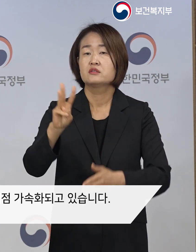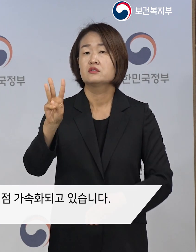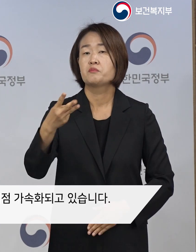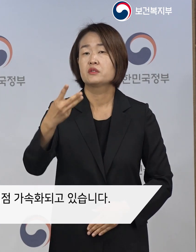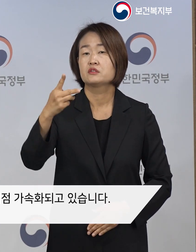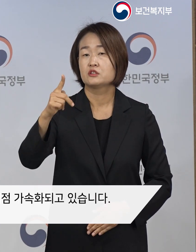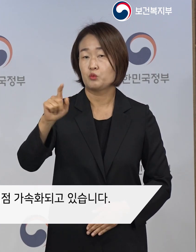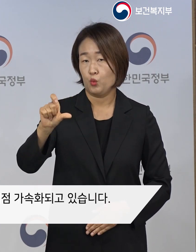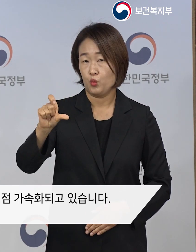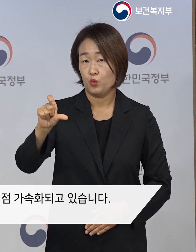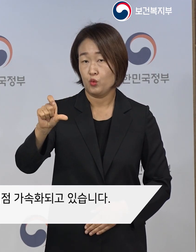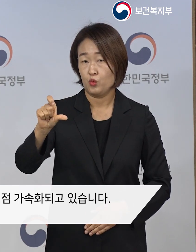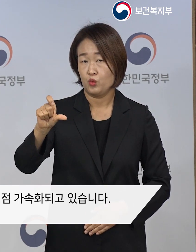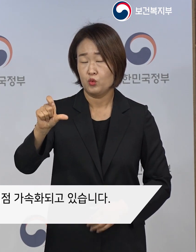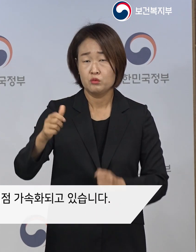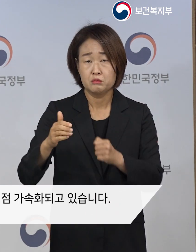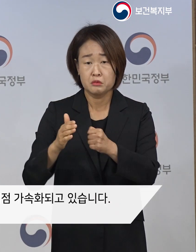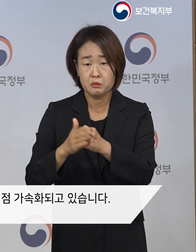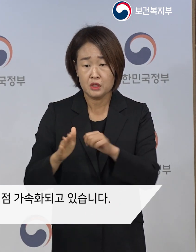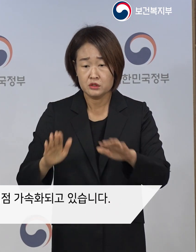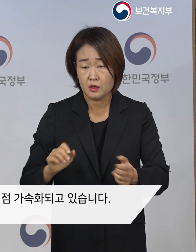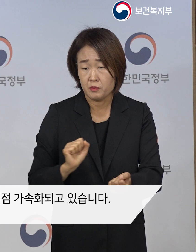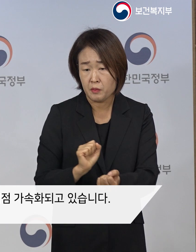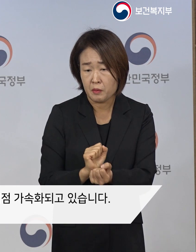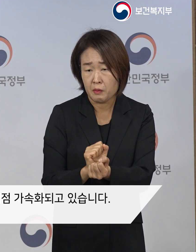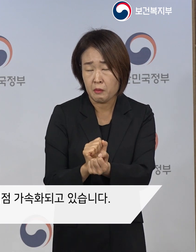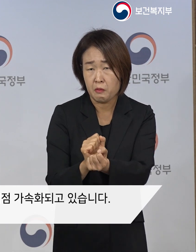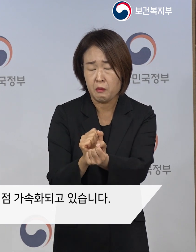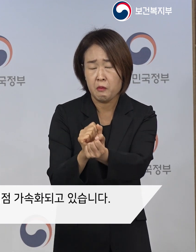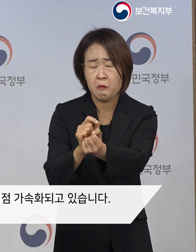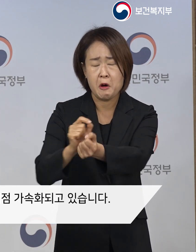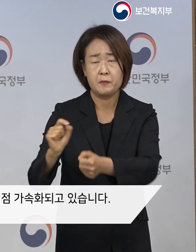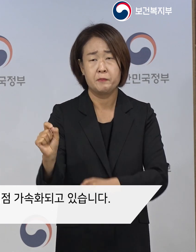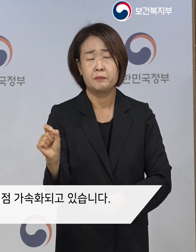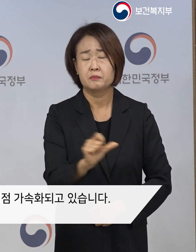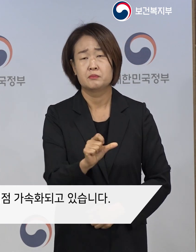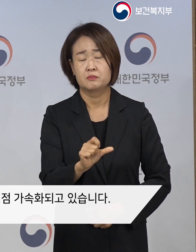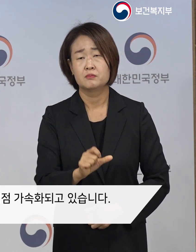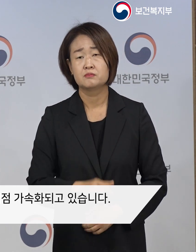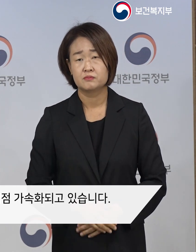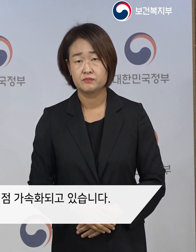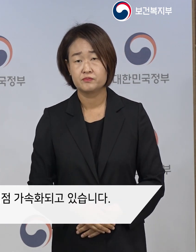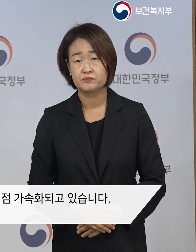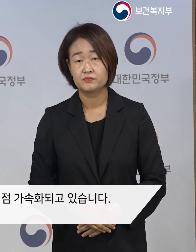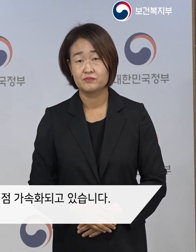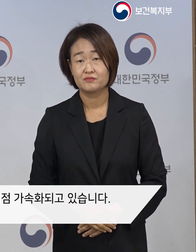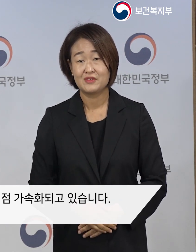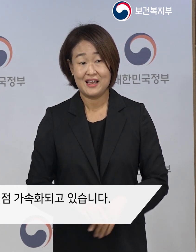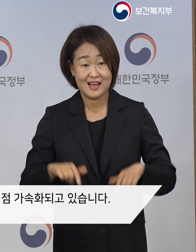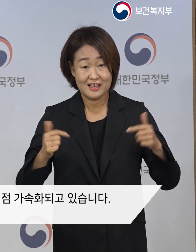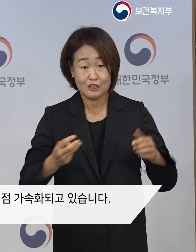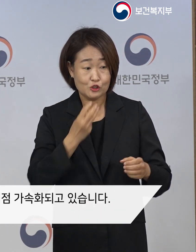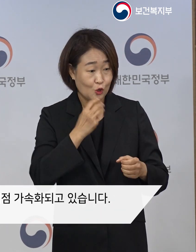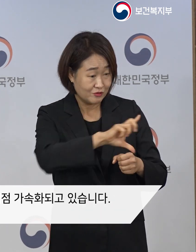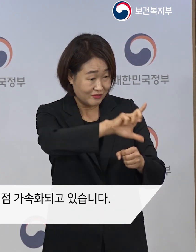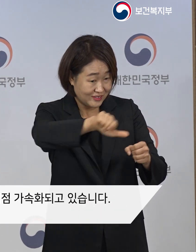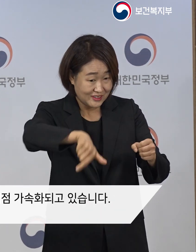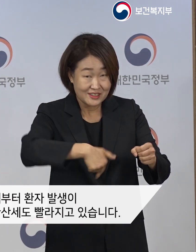오늘도 315명이 확진되어 환자 증가는 점점 가속화되고